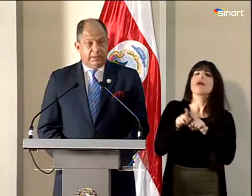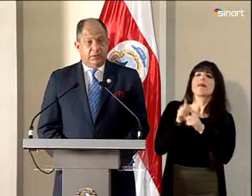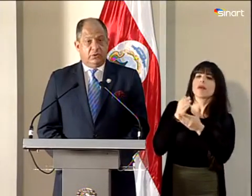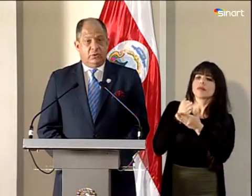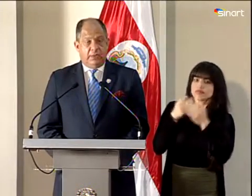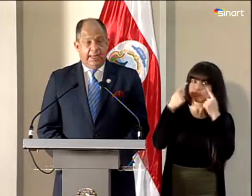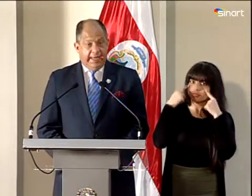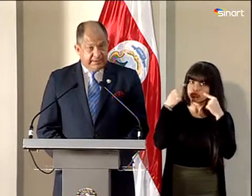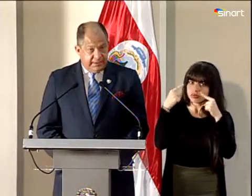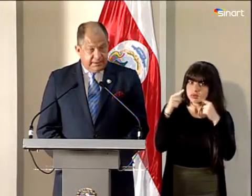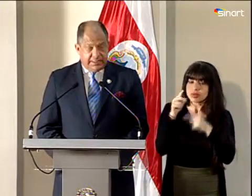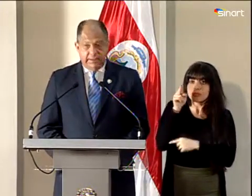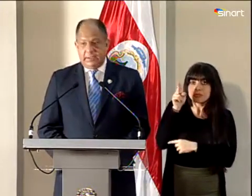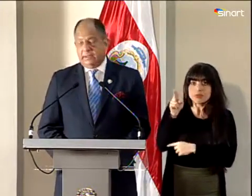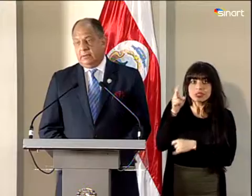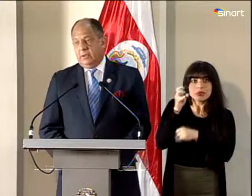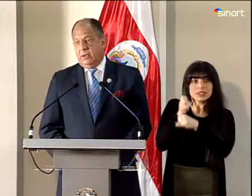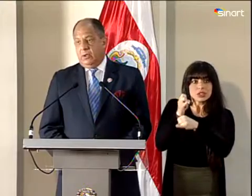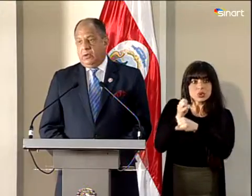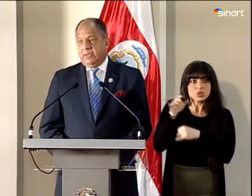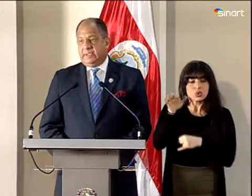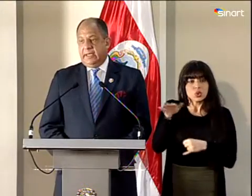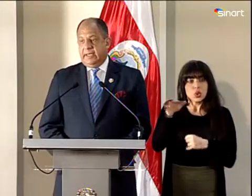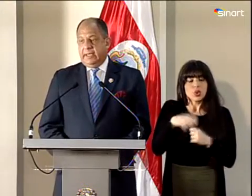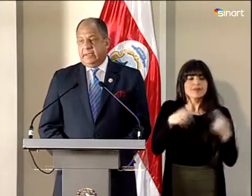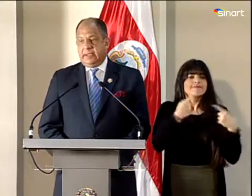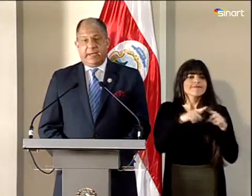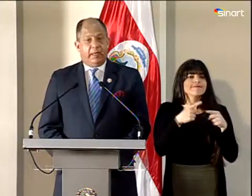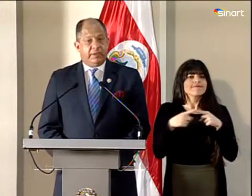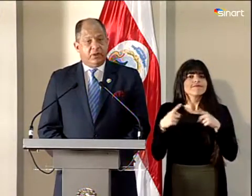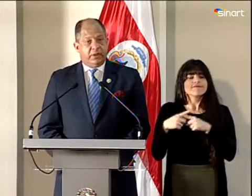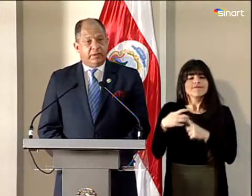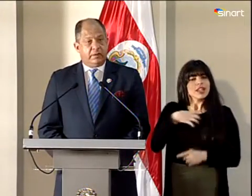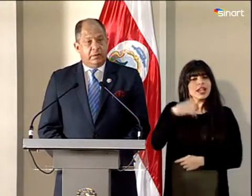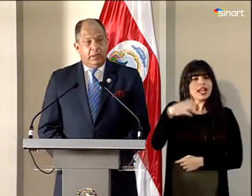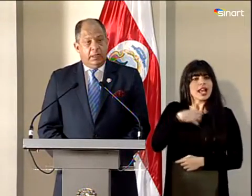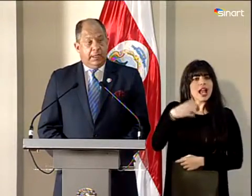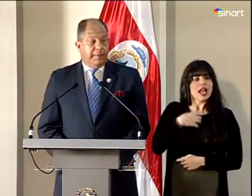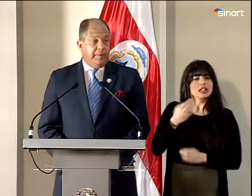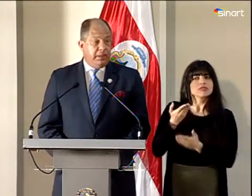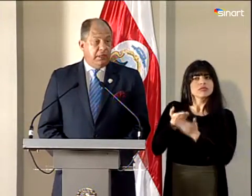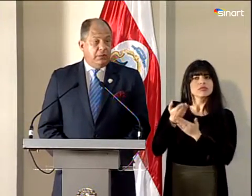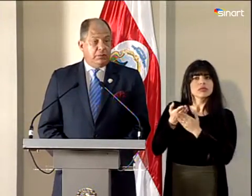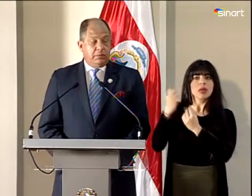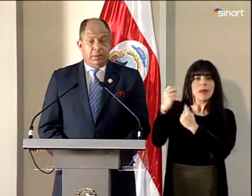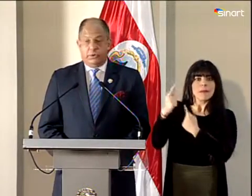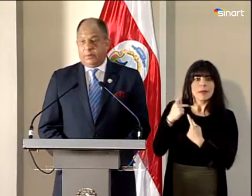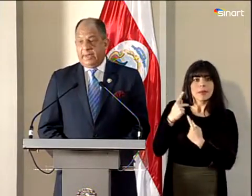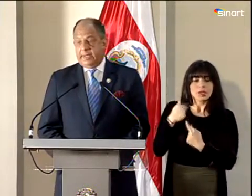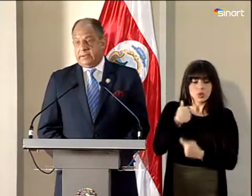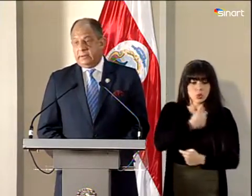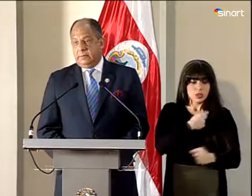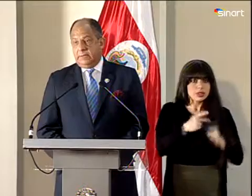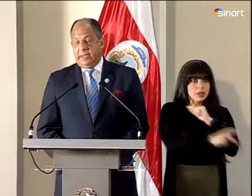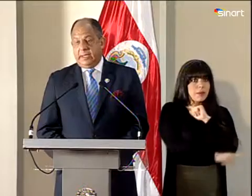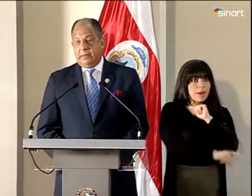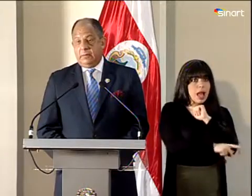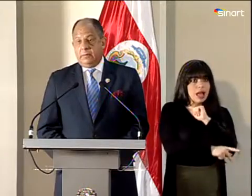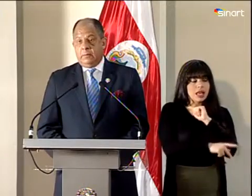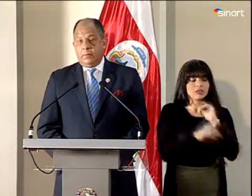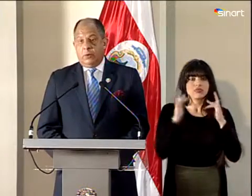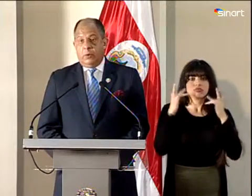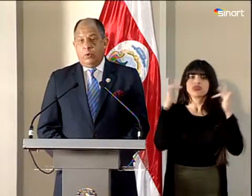con éxito en esa instancia una serie de reclamaciones que han permitido que nuestro país